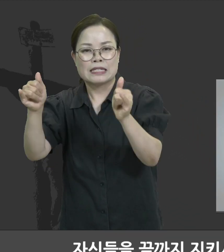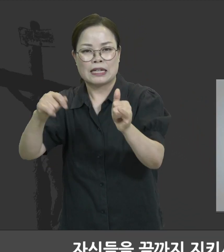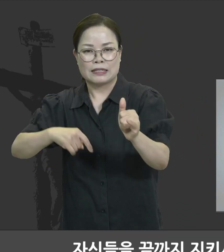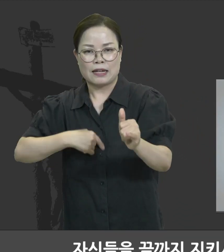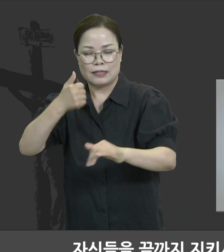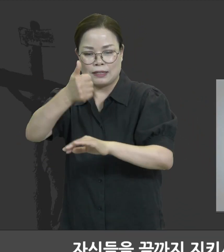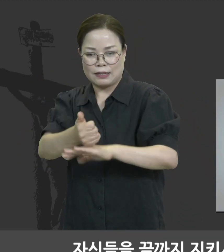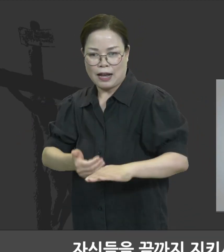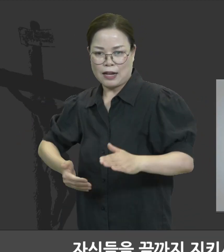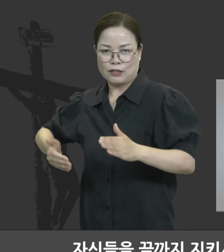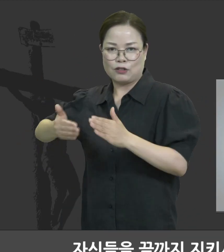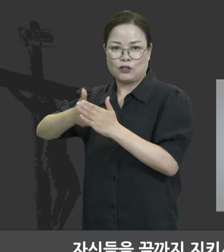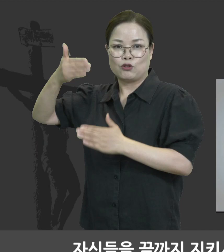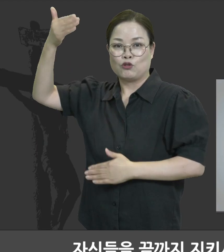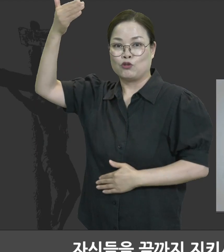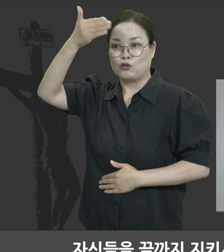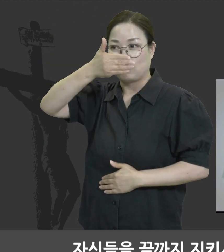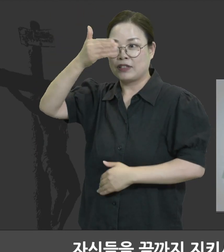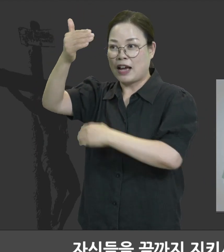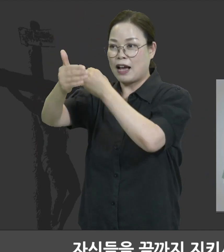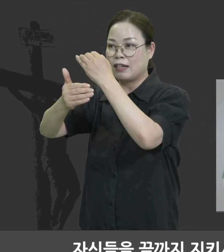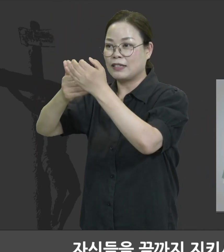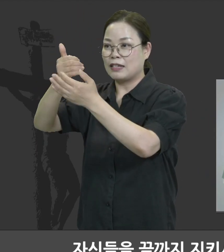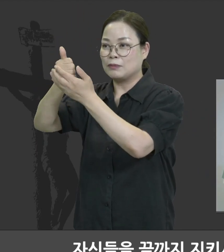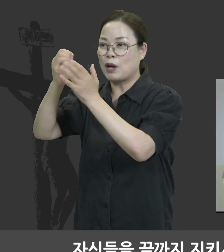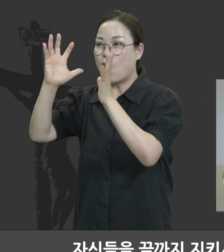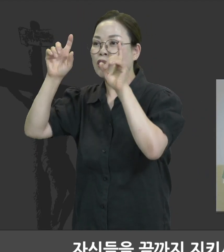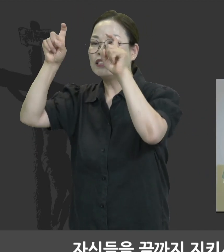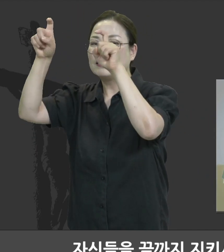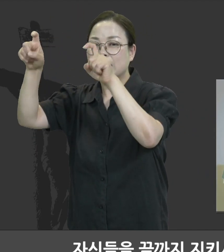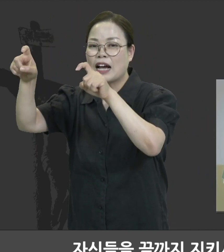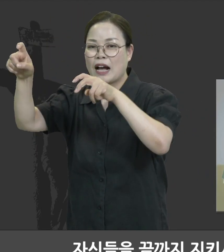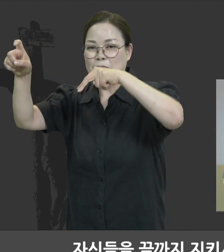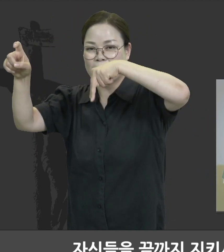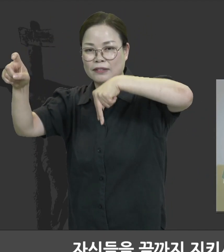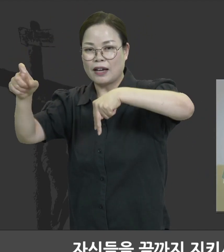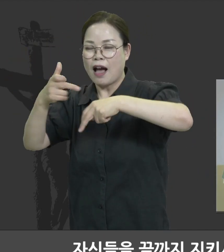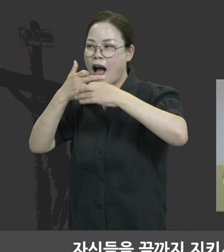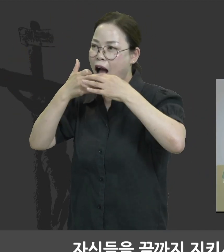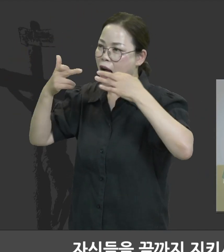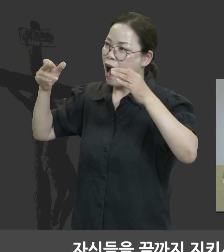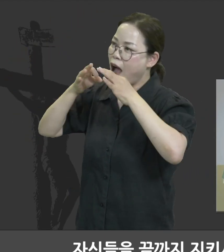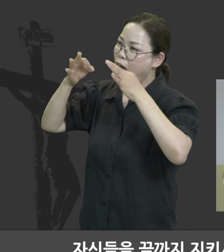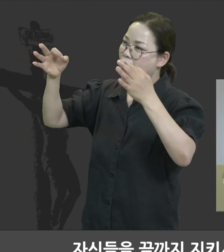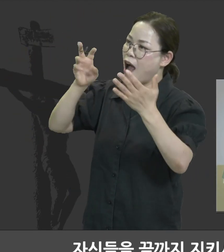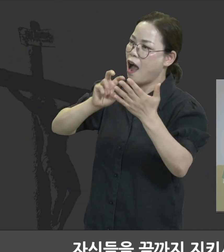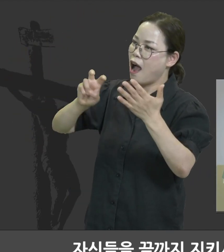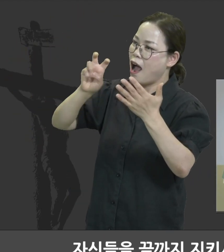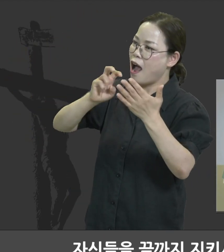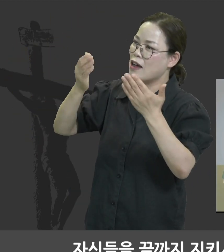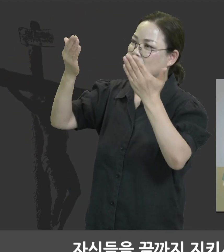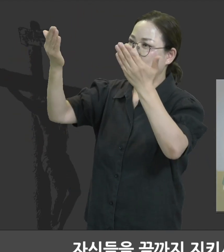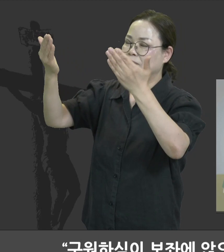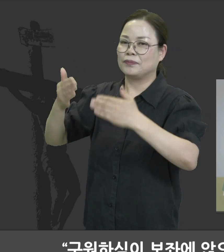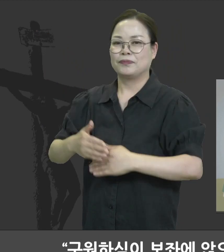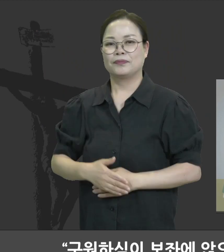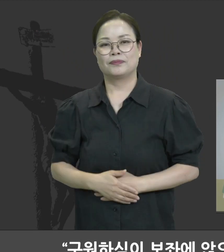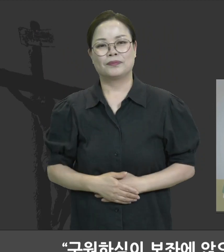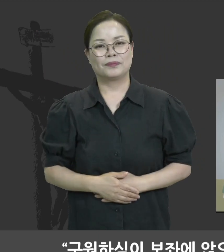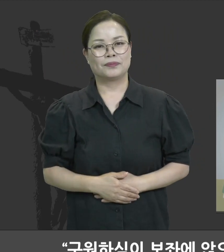끝까지 지키시고 순결케 하신 하나님과 어린 양 앞에 서서 큰 소리로 승리를 노래합니다.